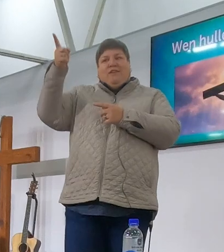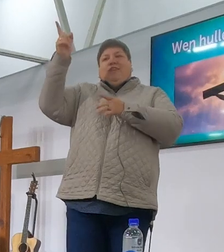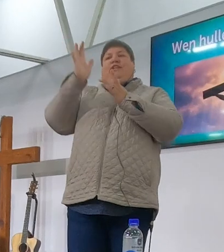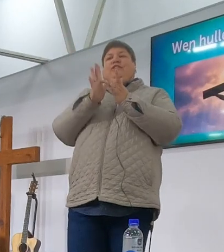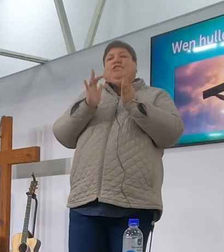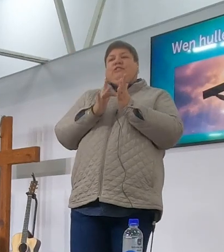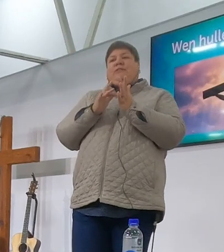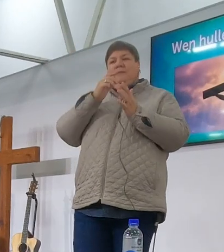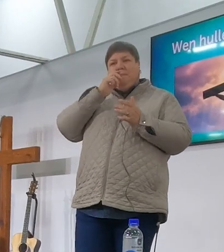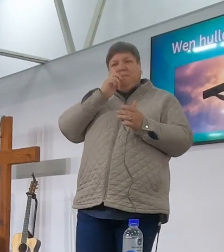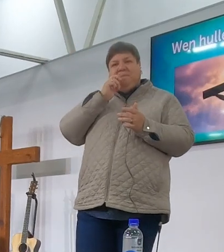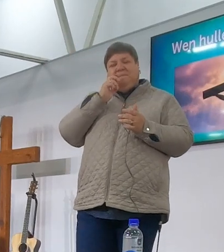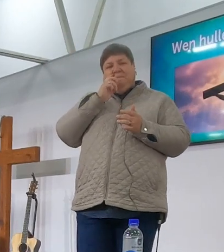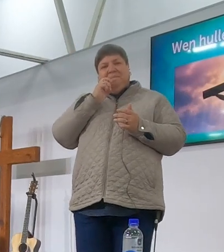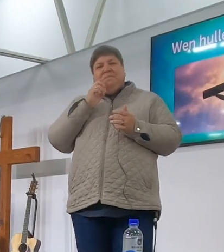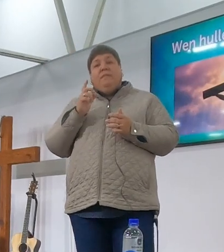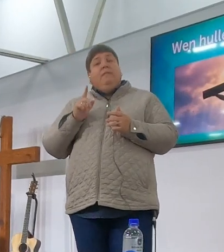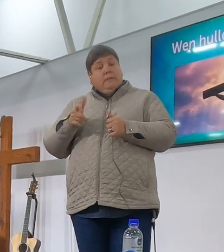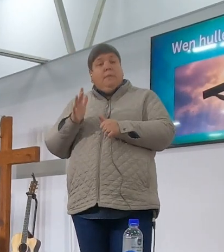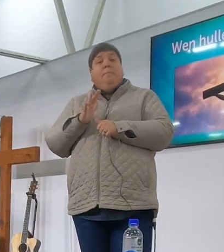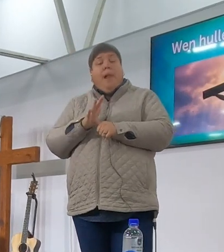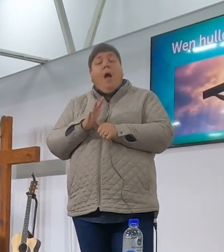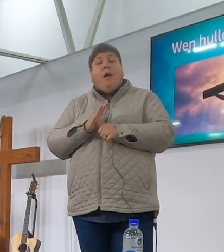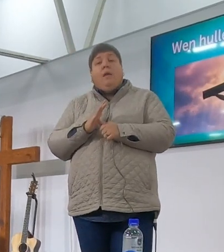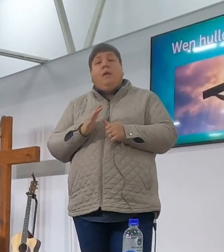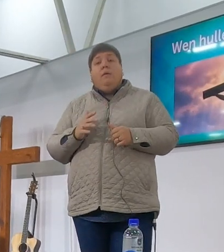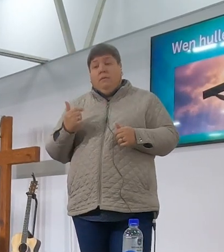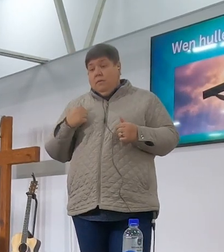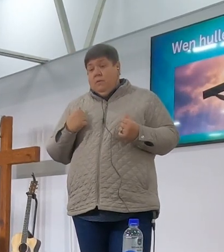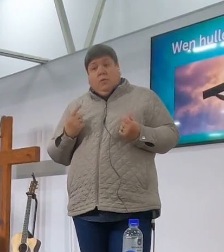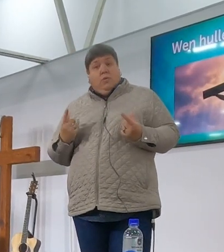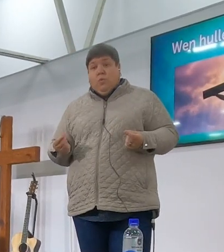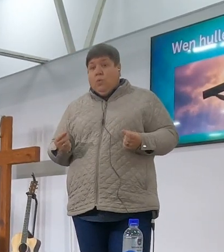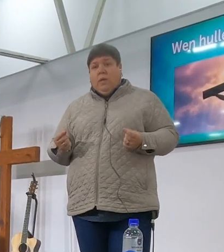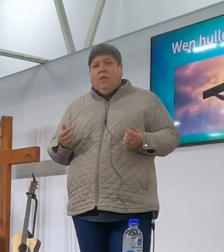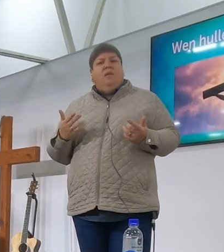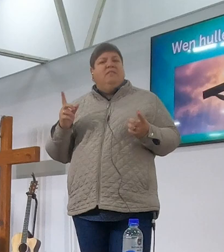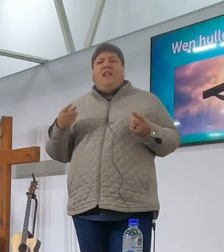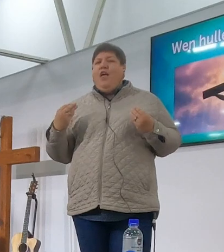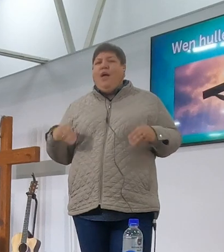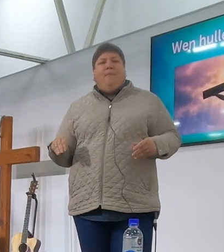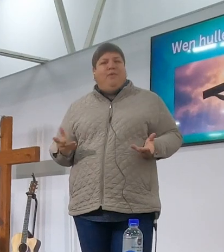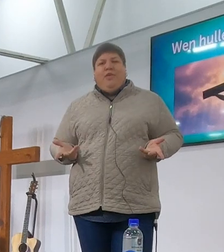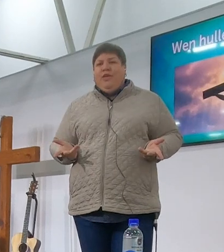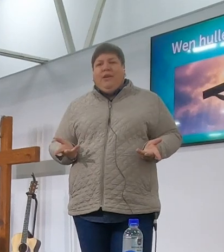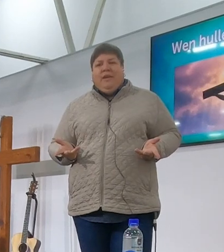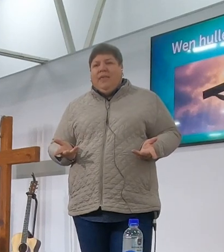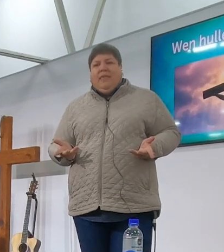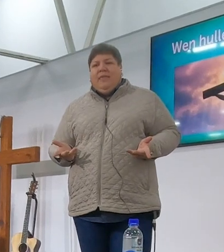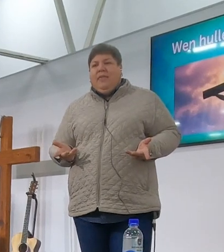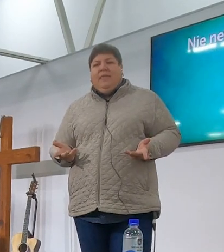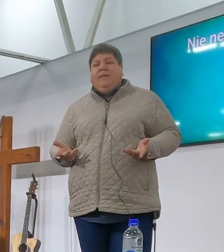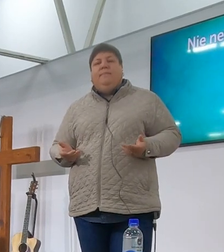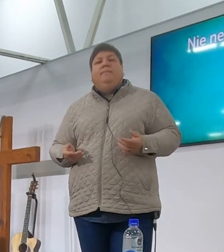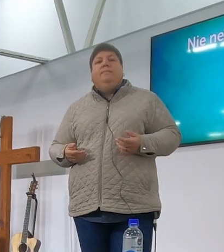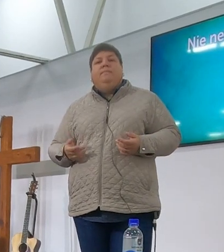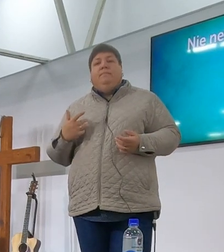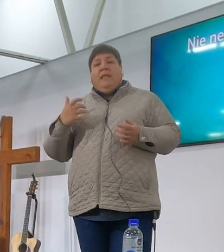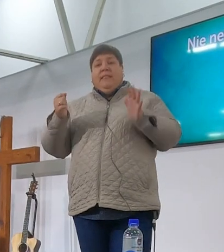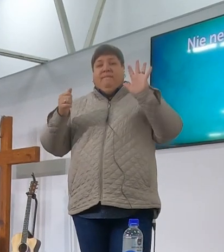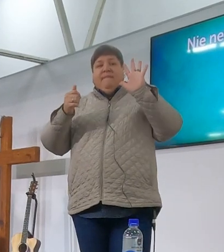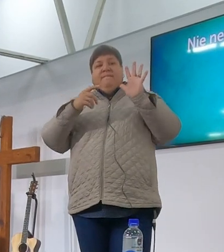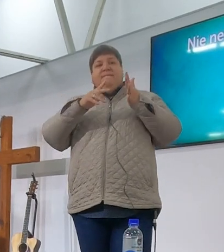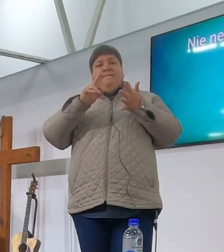volgende generasie vir Jesus wen. Want dit is belangrik, want as ek en jy dit nie gaan doen nie, gaan dit nie gebeur nie. Stem julle saam? Ok, nou ek het 5